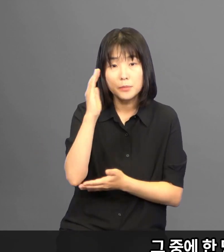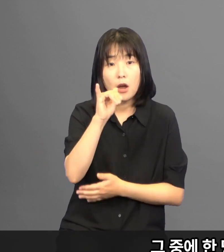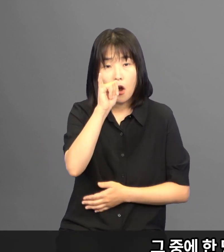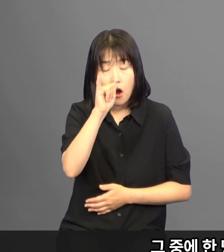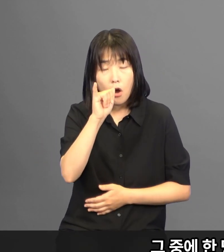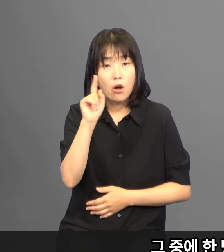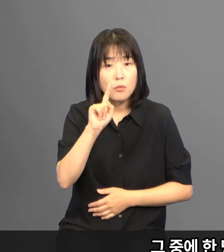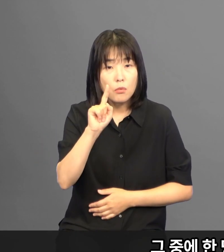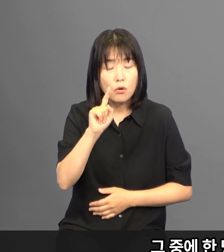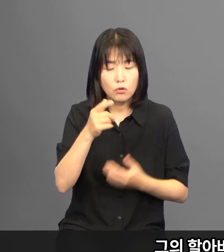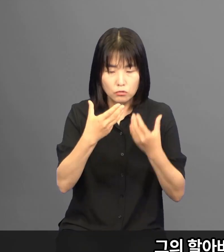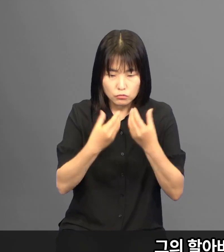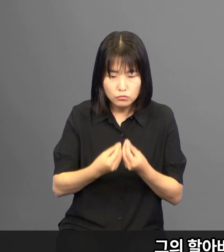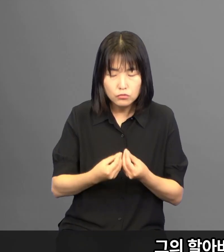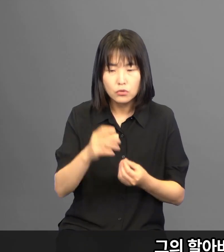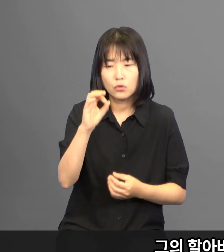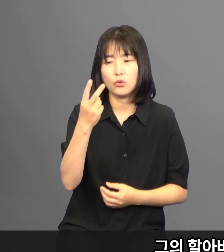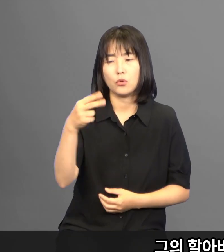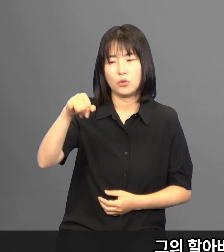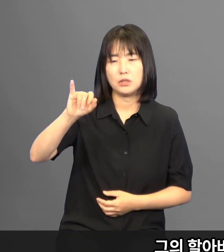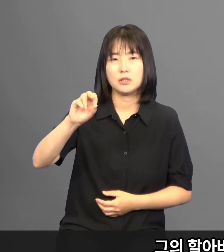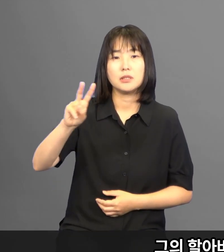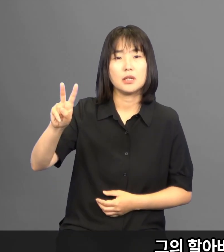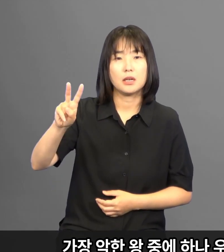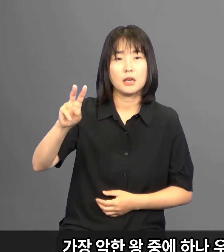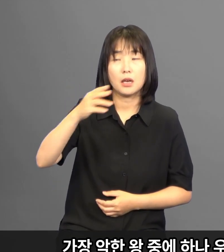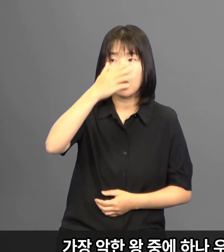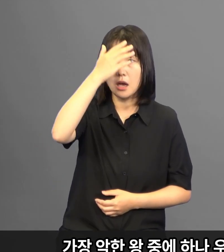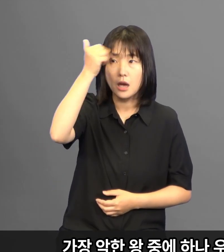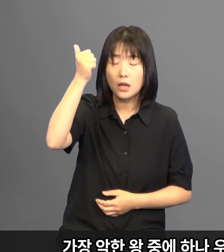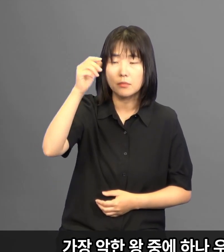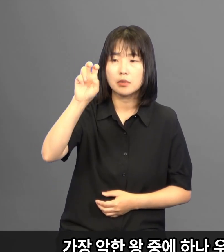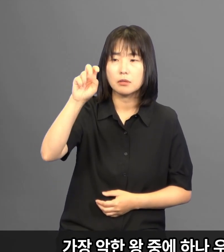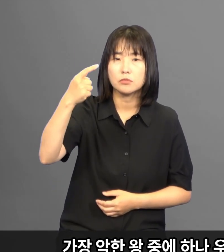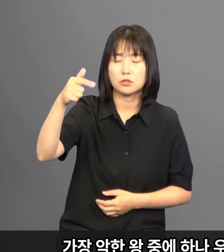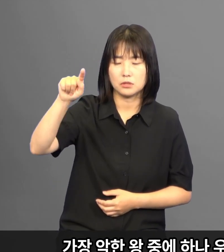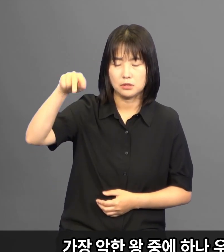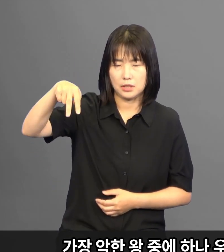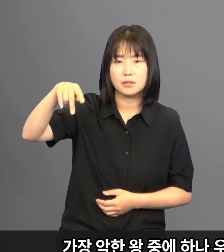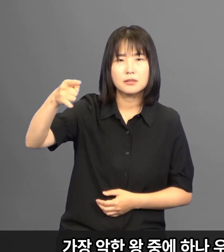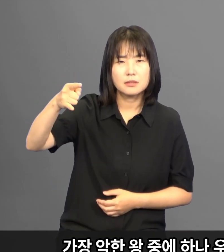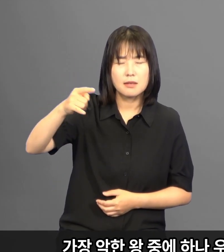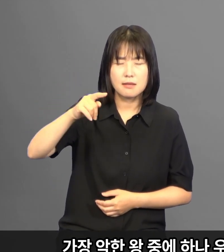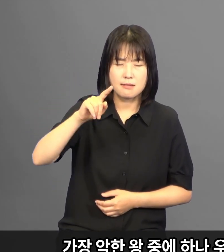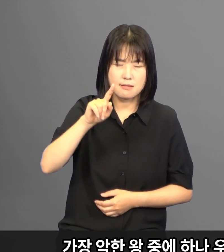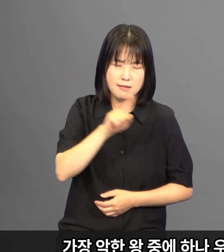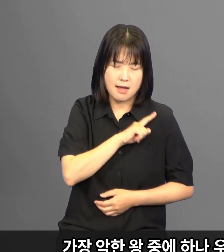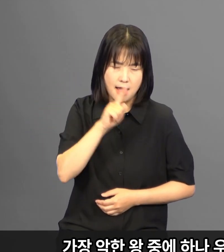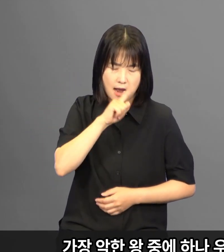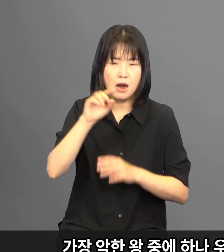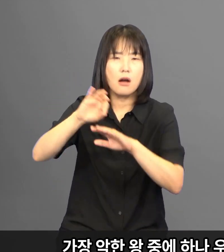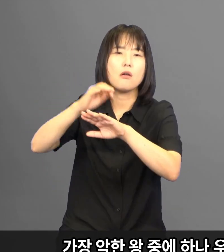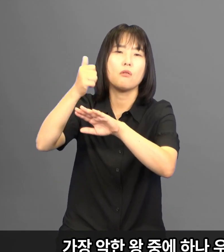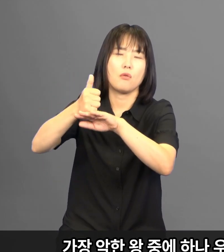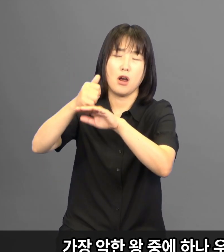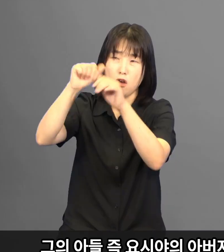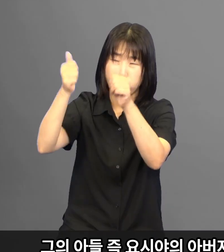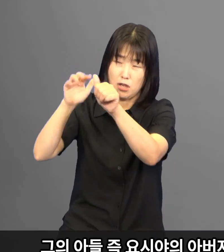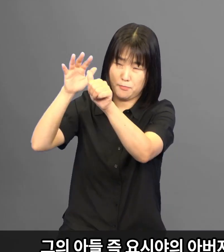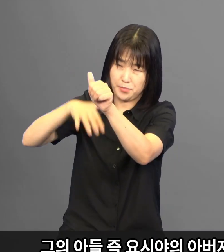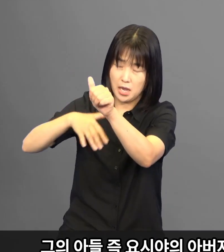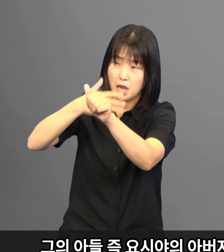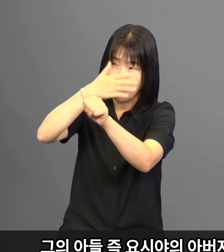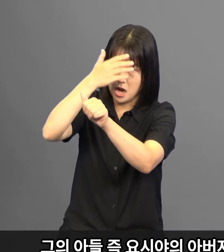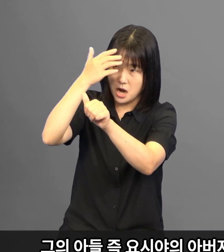중에 한 명이 요시아입니다. 그의 할아버지가 므낫세요. 가장 악한 왕 중에 하나, 우상을 숭배했던 그런 할아버지고,